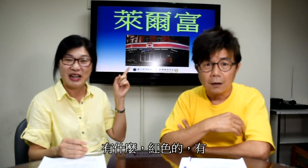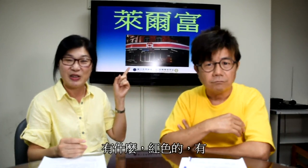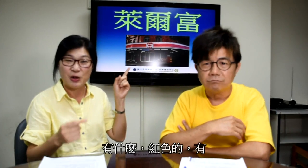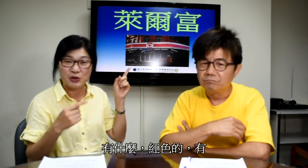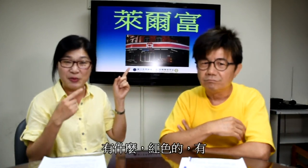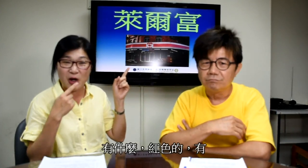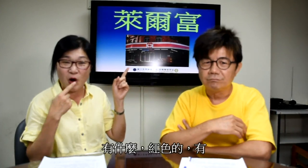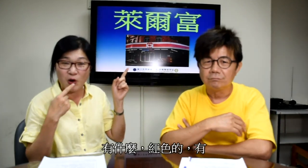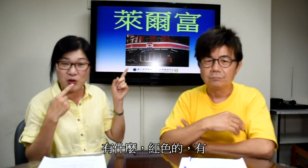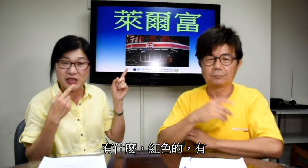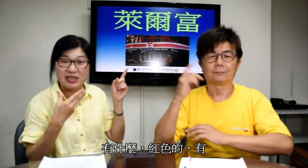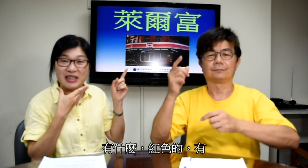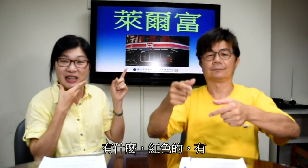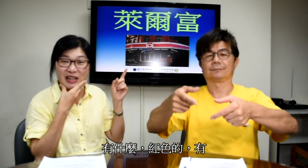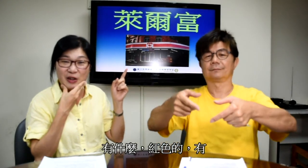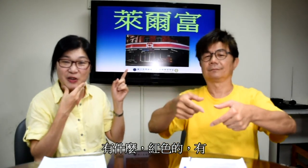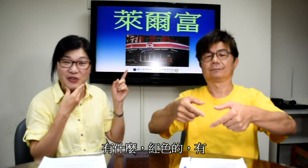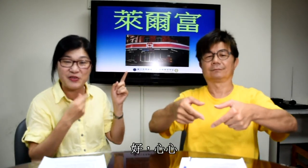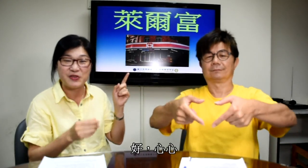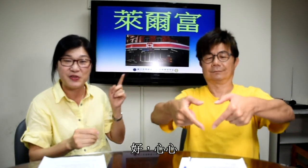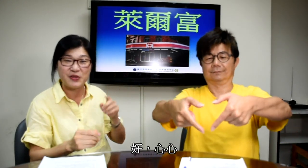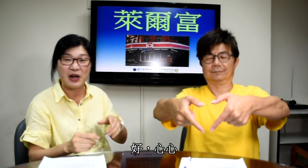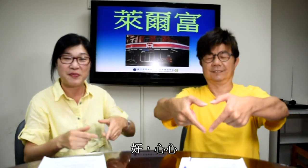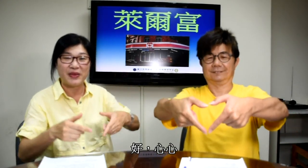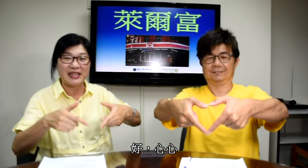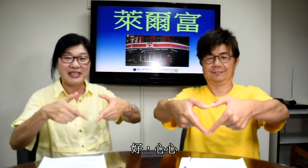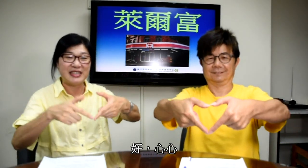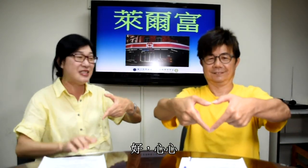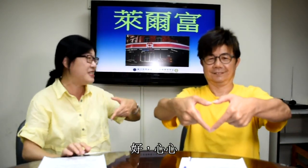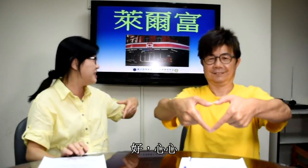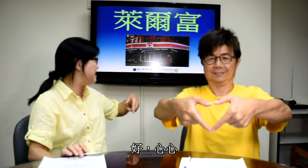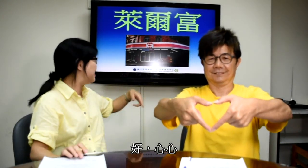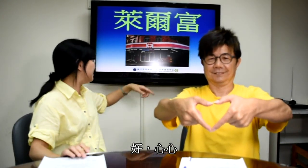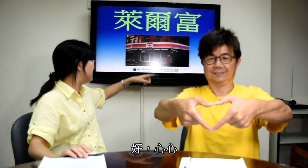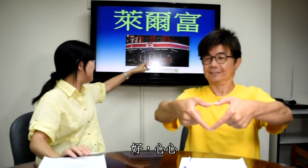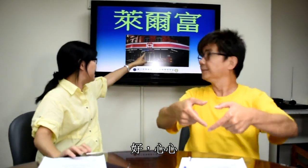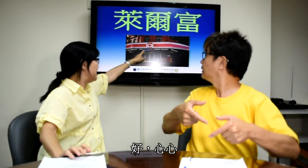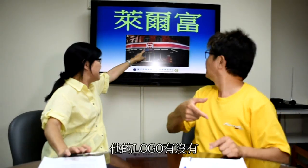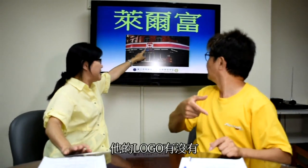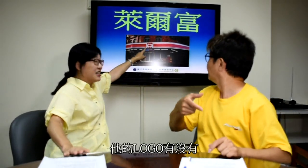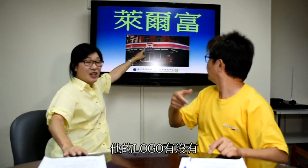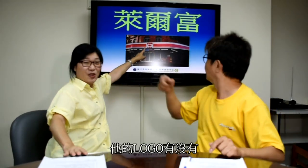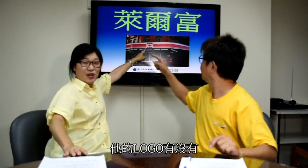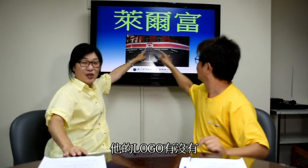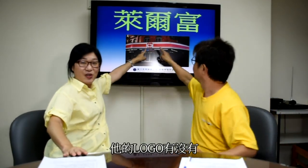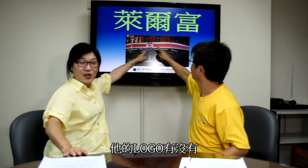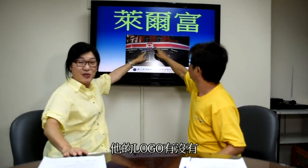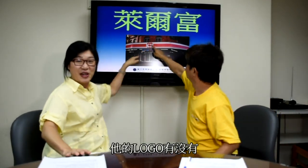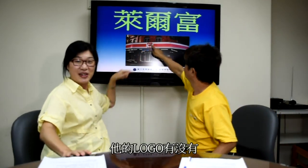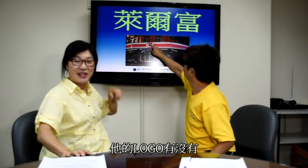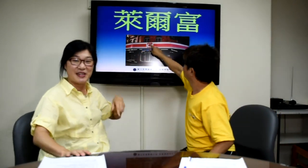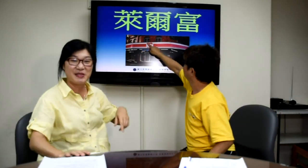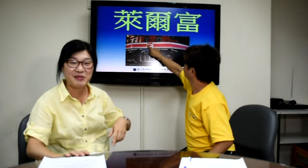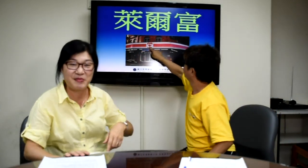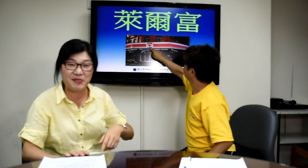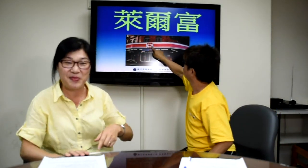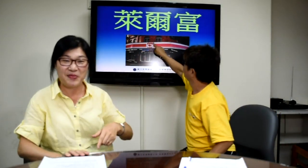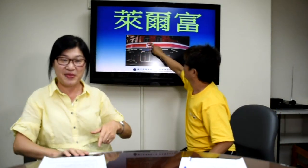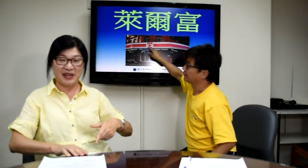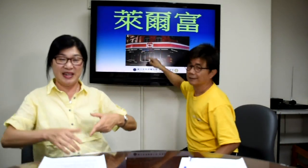有什么红色的有，星星星，它的 logo 有没有？一